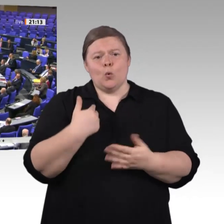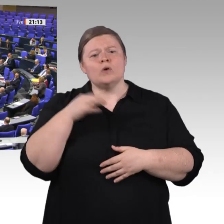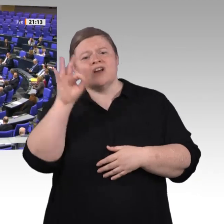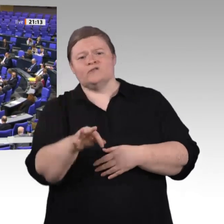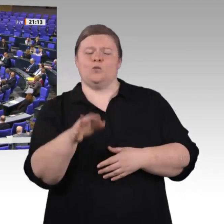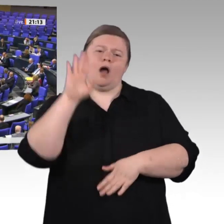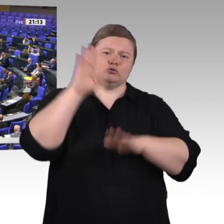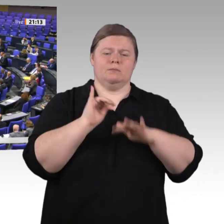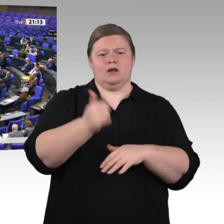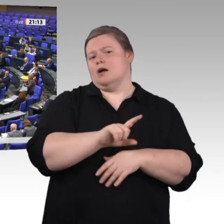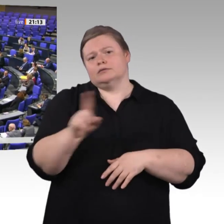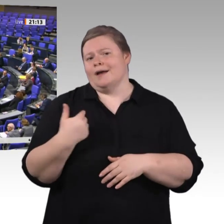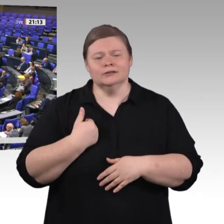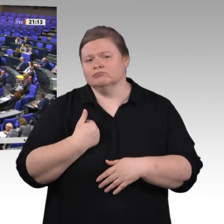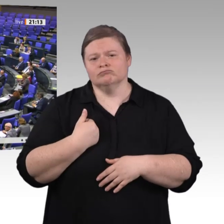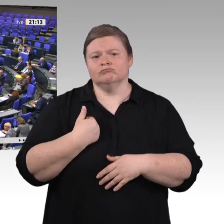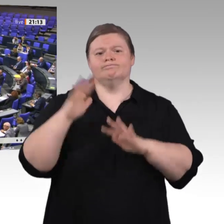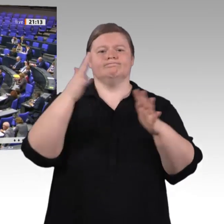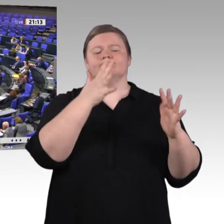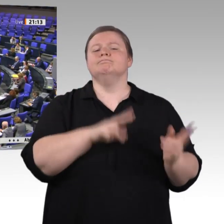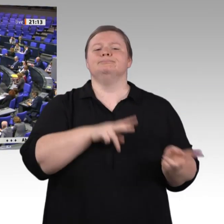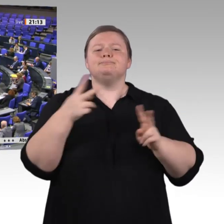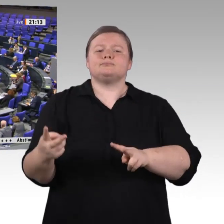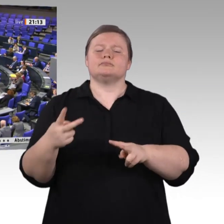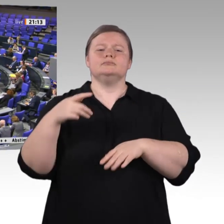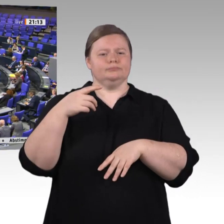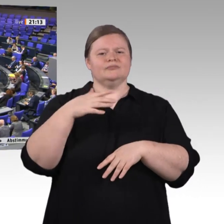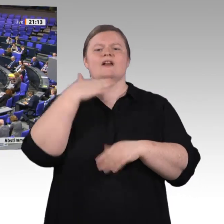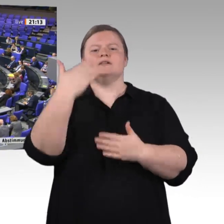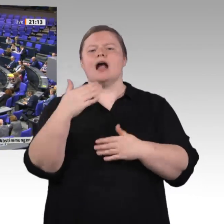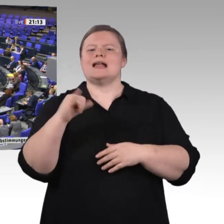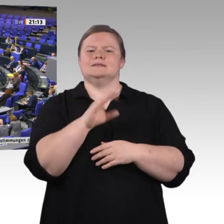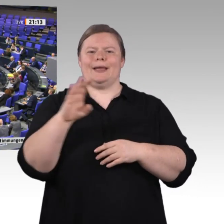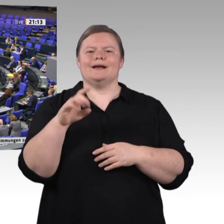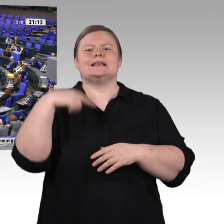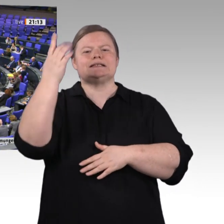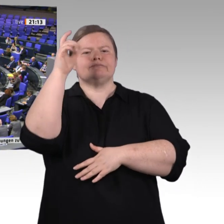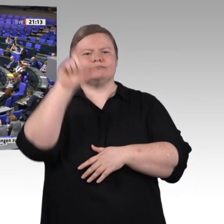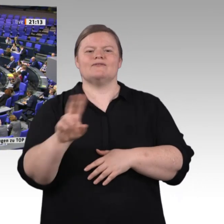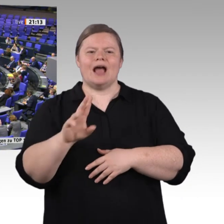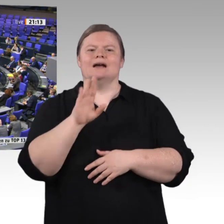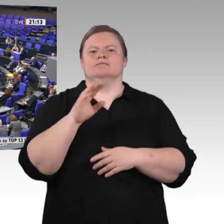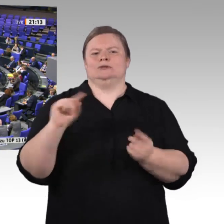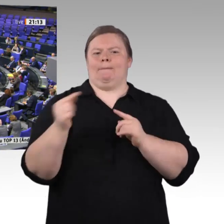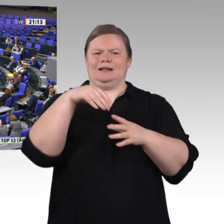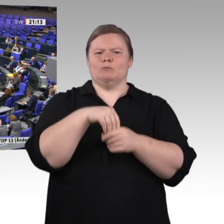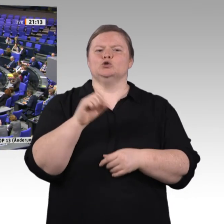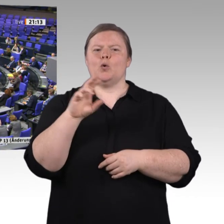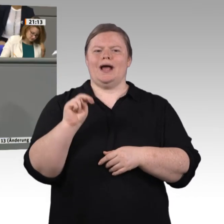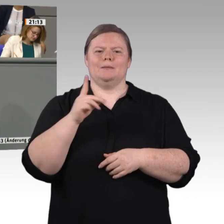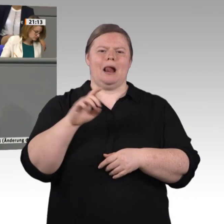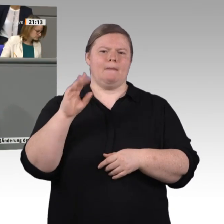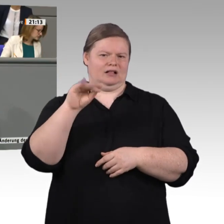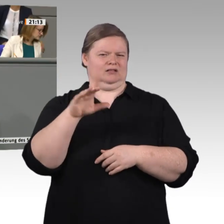welche gravierenden Mängel insbesondere bei der Beteiligung von Menschen mit Behinderung bei Gesetzesentwürfen immer wieder vorliegen.